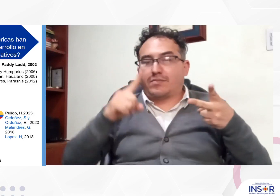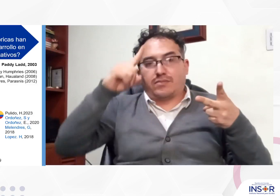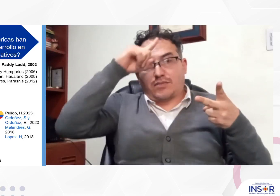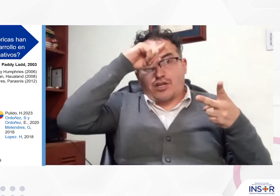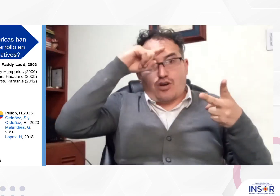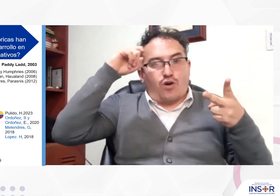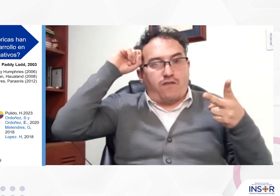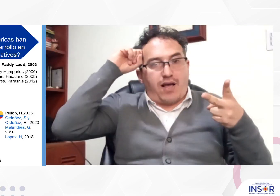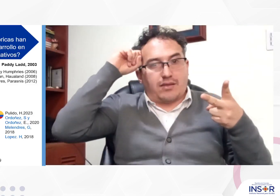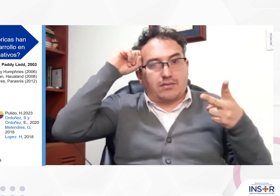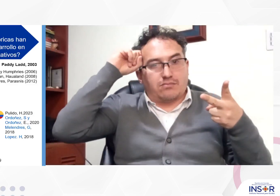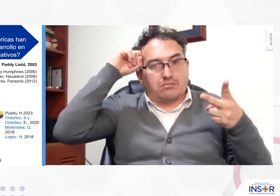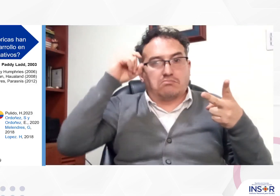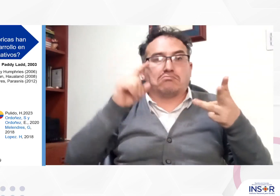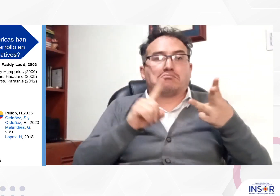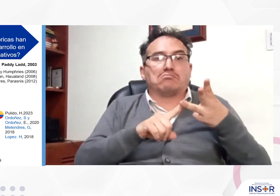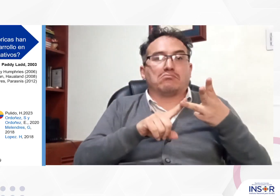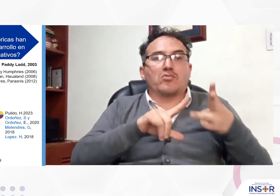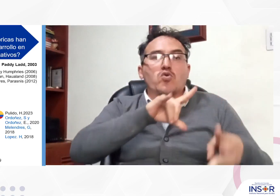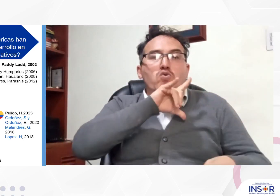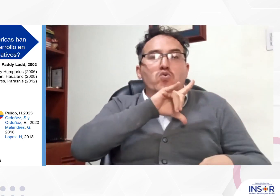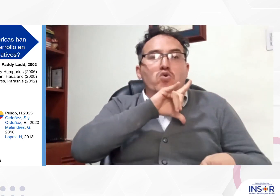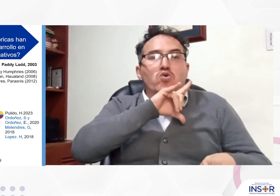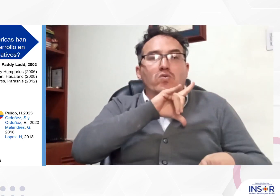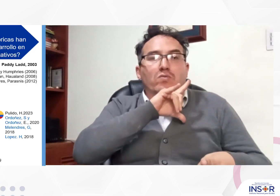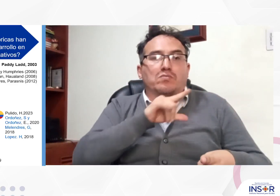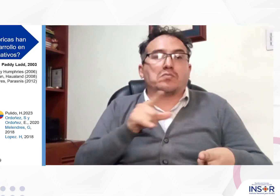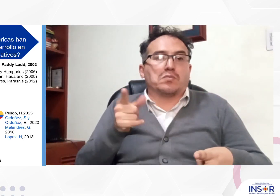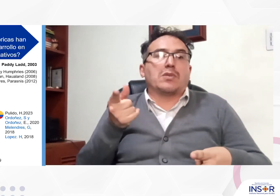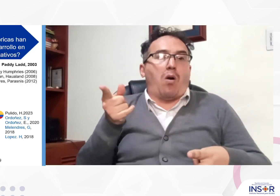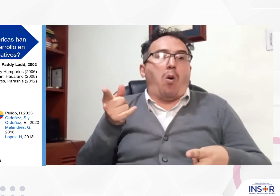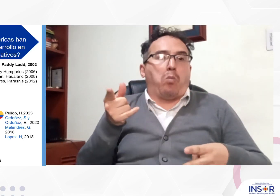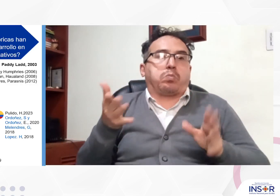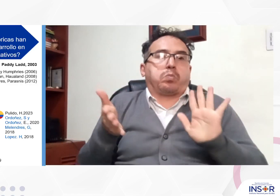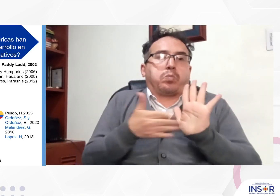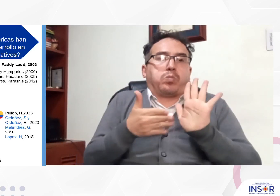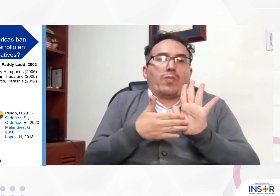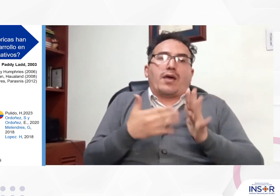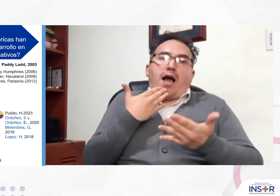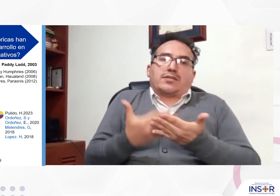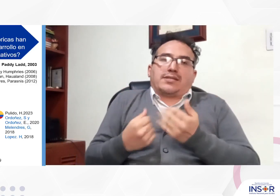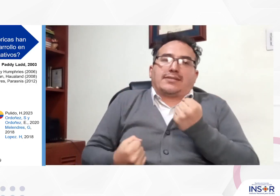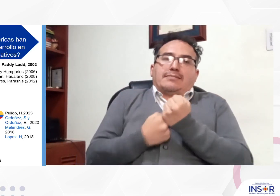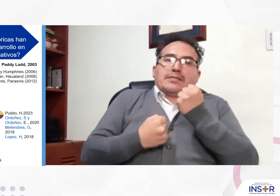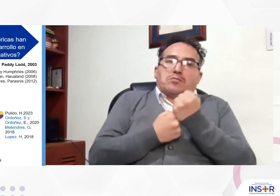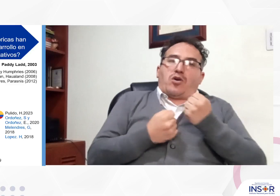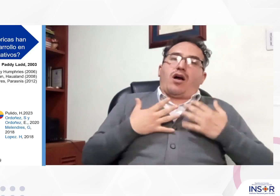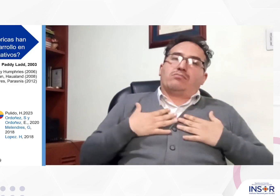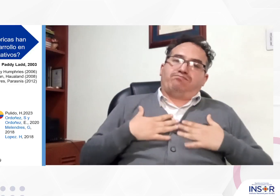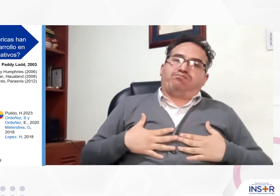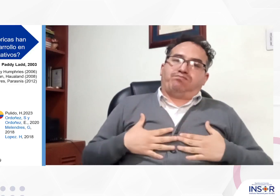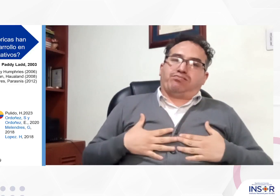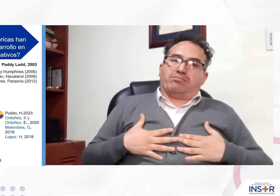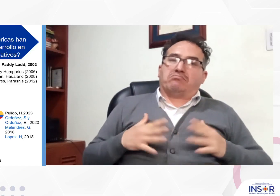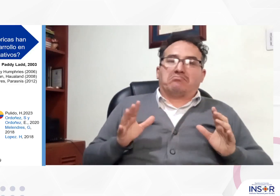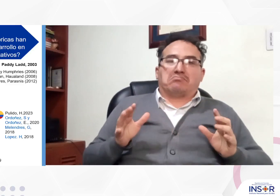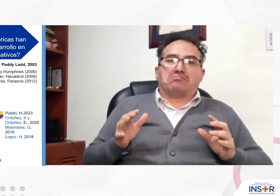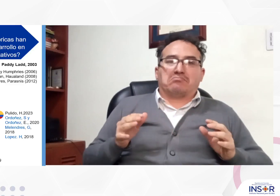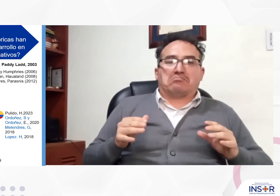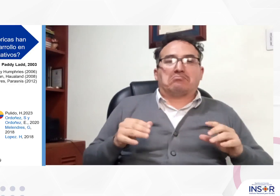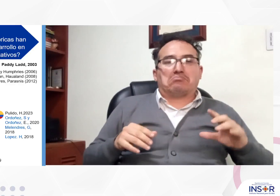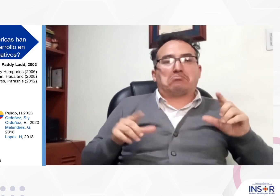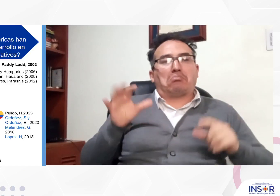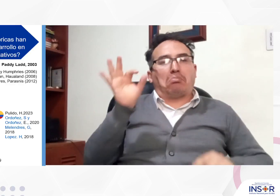Además de esto, también se suma Giovanni Melendres y Hugo López. Entonces, ellos han podido ser uno de